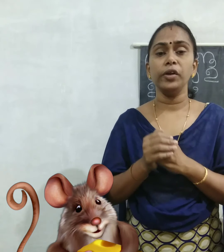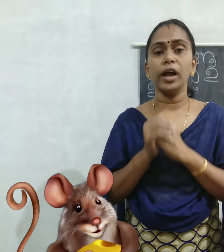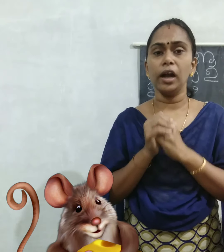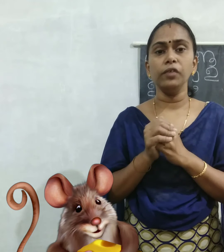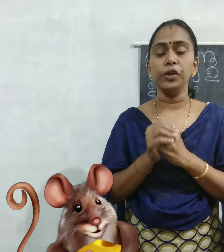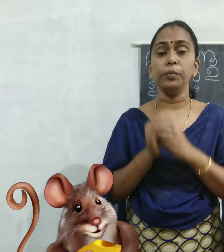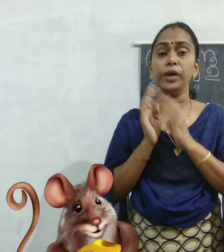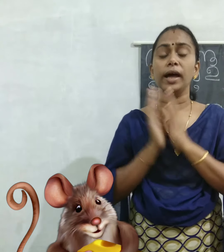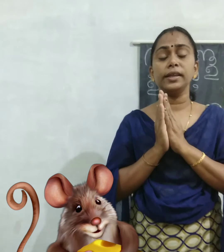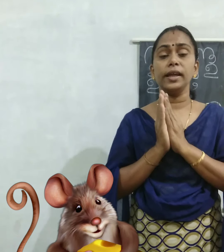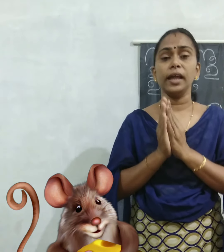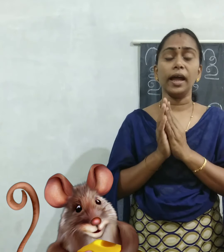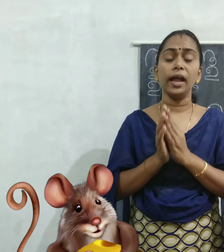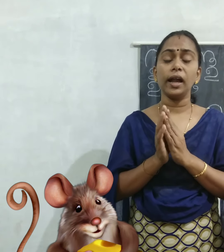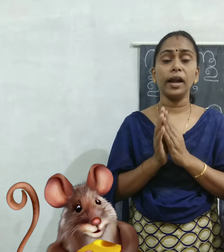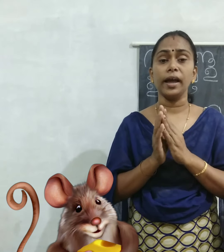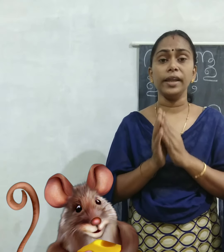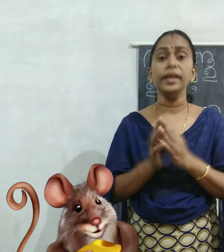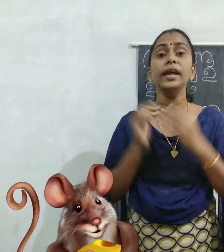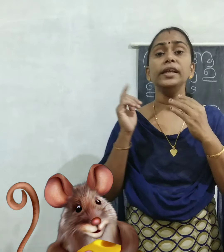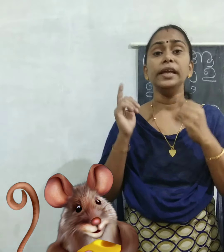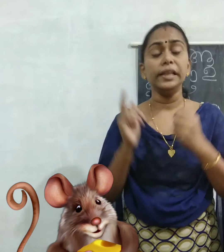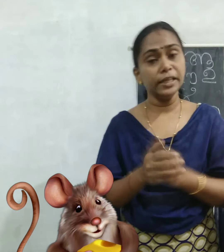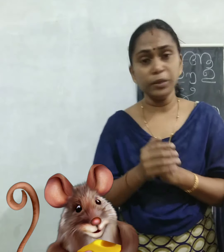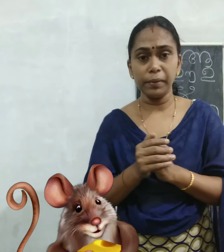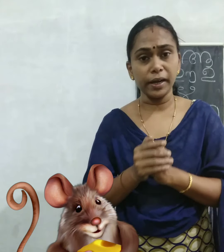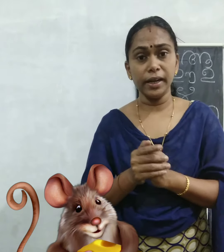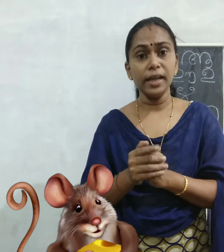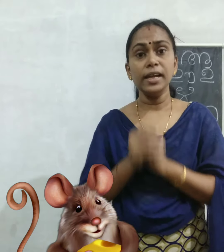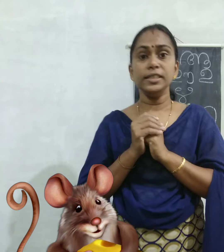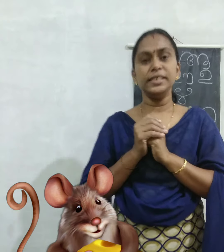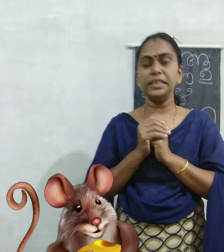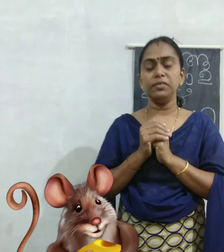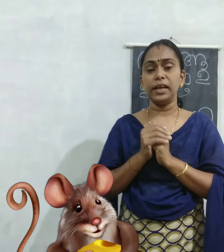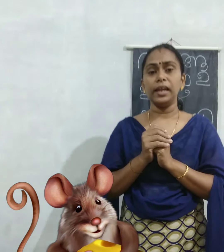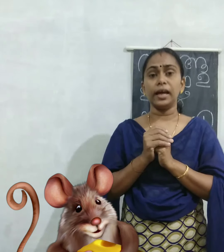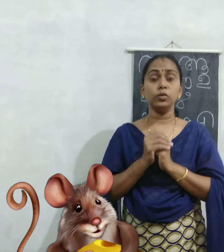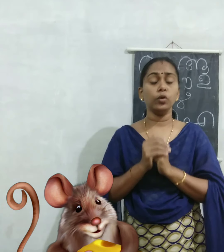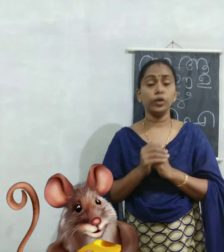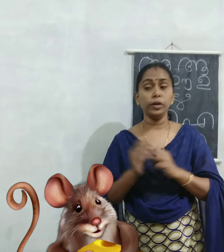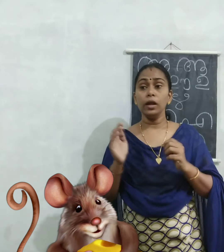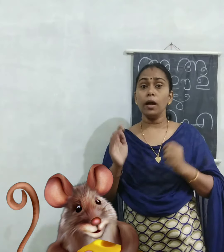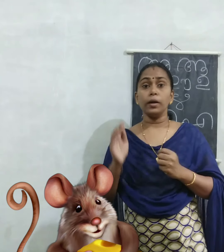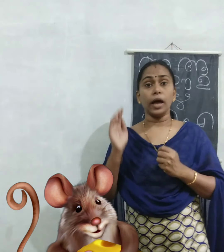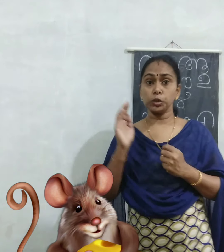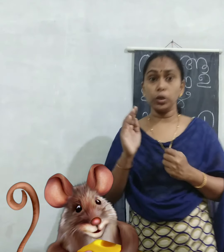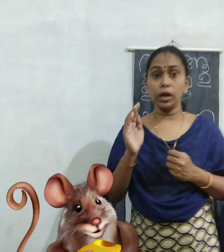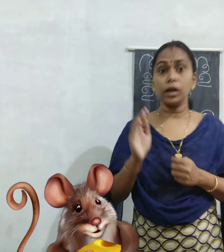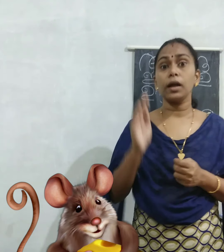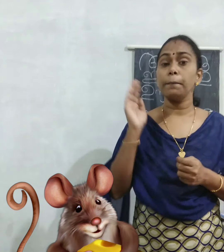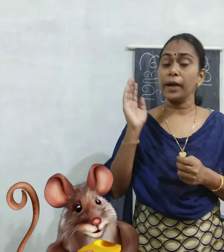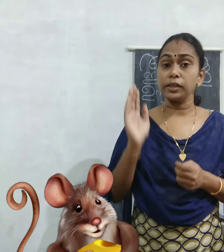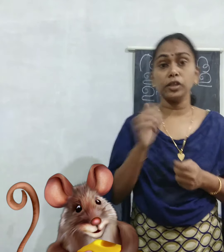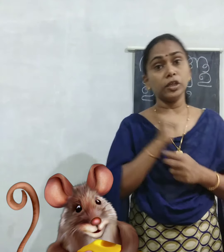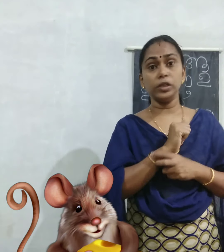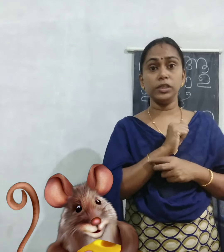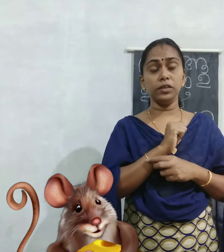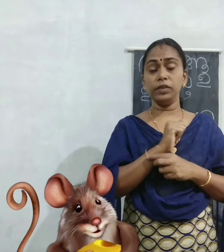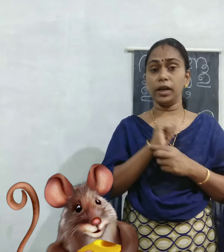ഒരാൾ വരും. രാത്രിയല്ല, അയാളാണ് ആര്, എലി എന്ന് പറയുന്ന ജീവി അല്ലെ. അതും ഒരു അസുഖങ്ങളൊക്കെ പരത്തുന്ന ഒരു ജീവിയാണ്.